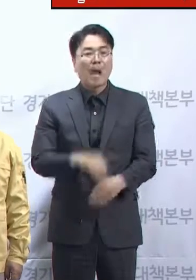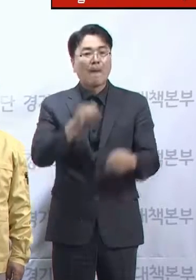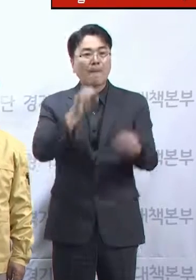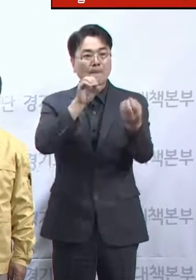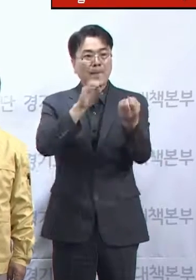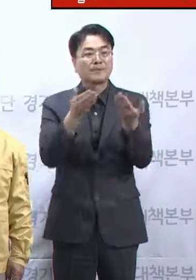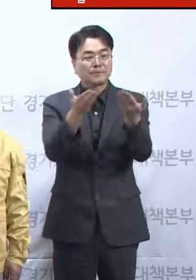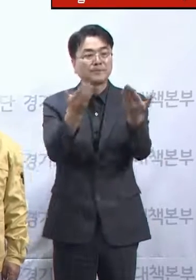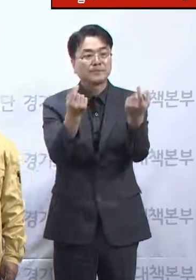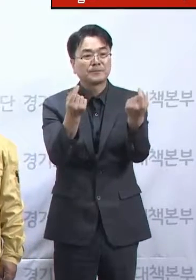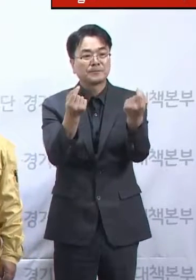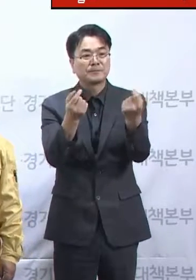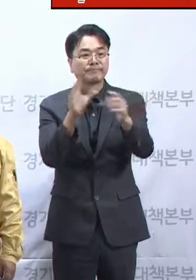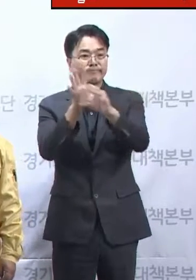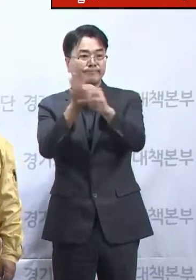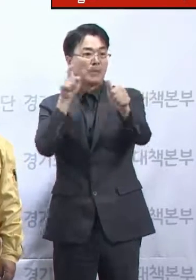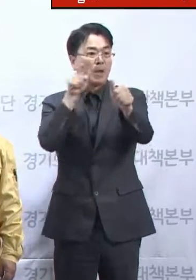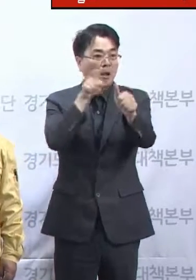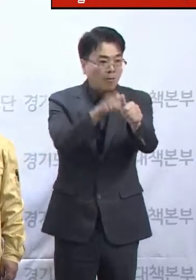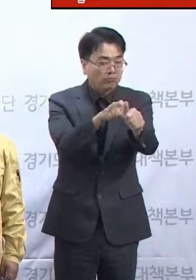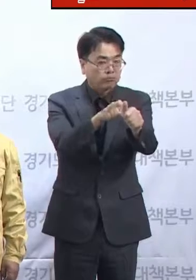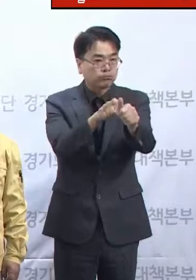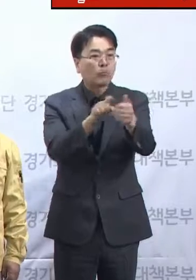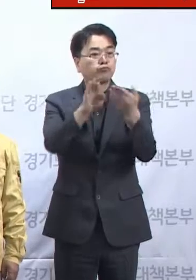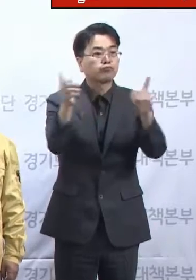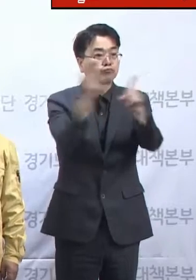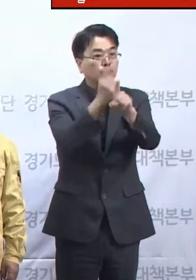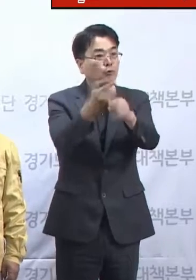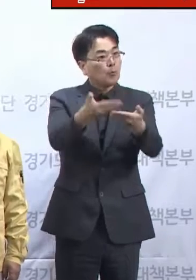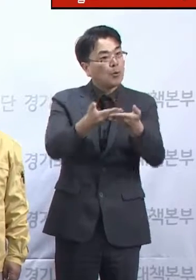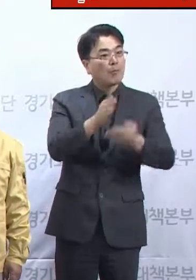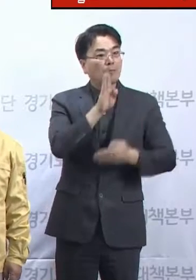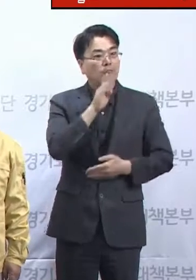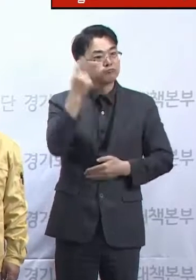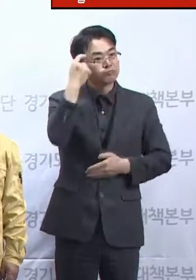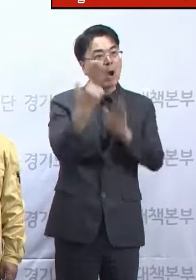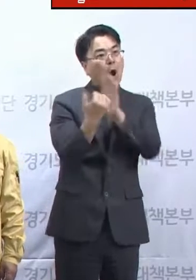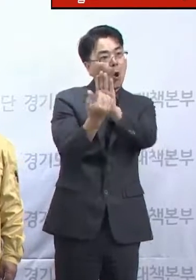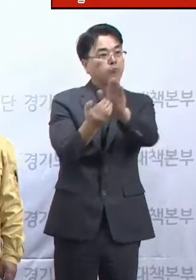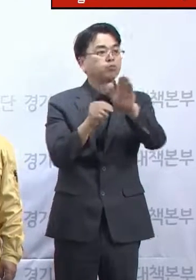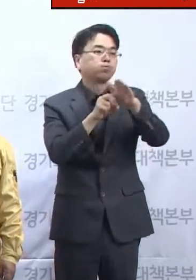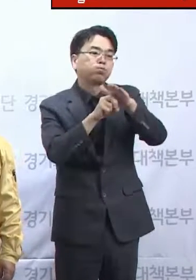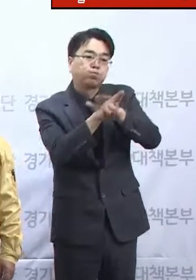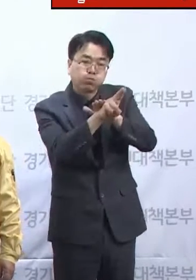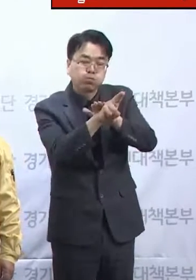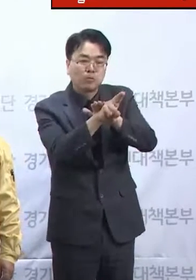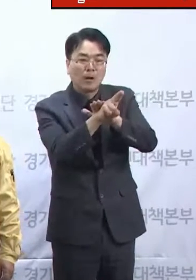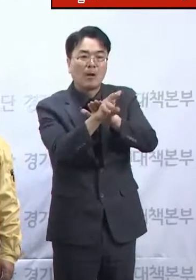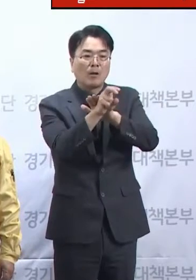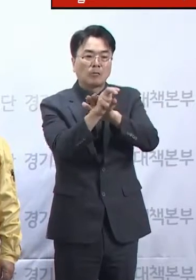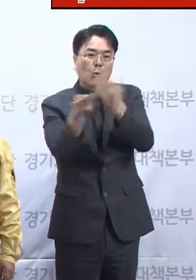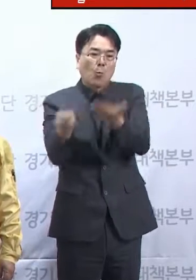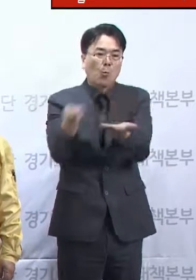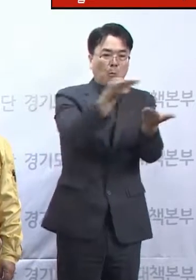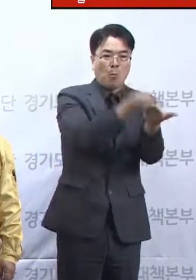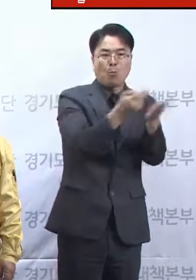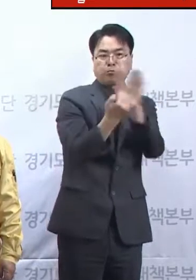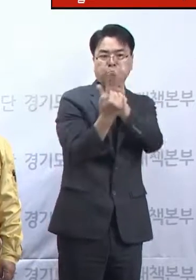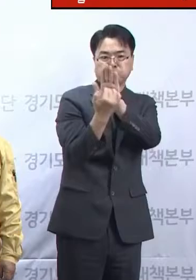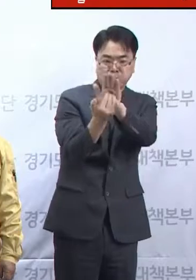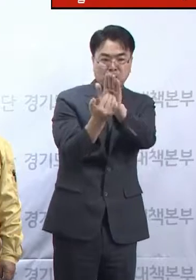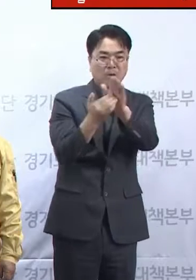대로 이제 확진을 받고도 치료를 해야 되는데 치료를 거부하고 도주한다든지 또는 입원을 거부한다든지